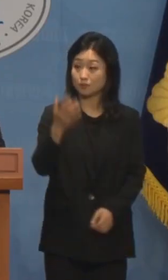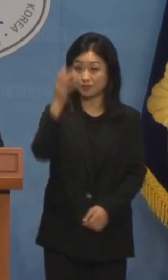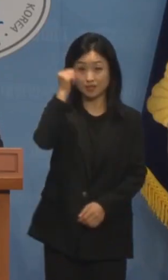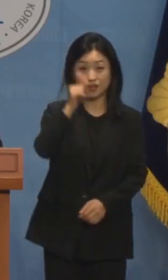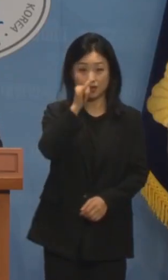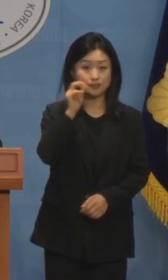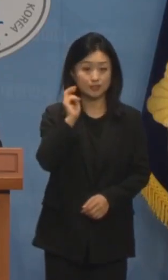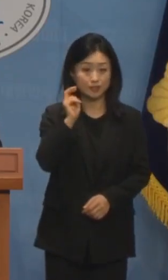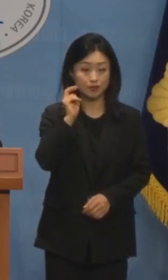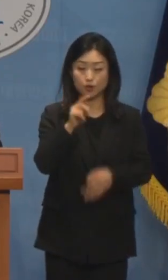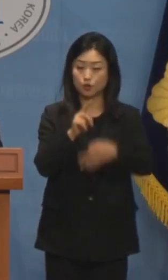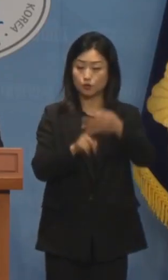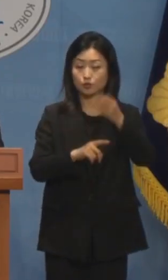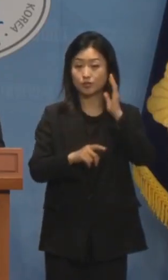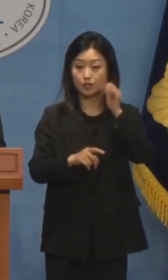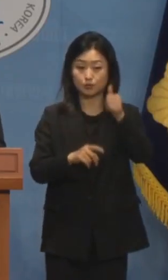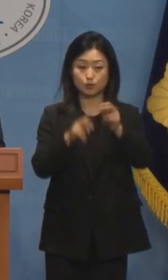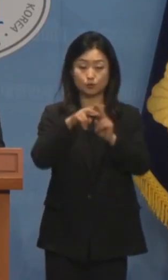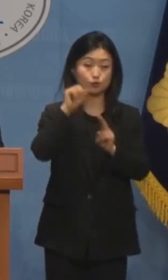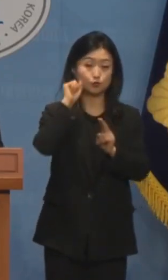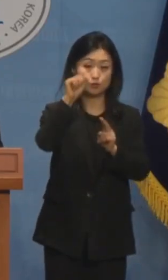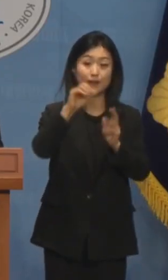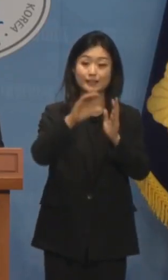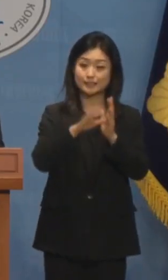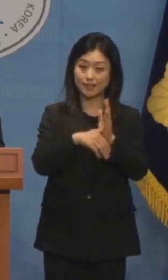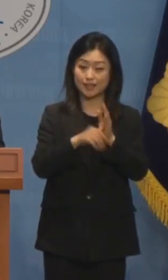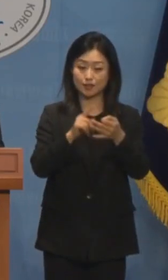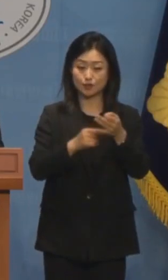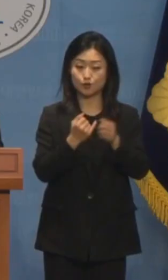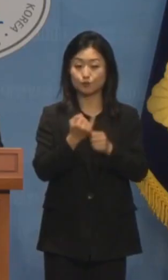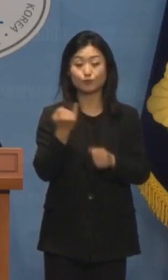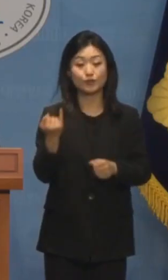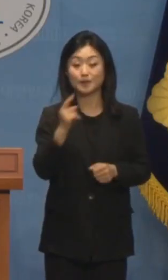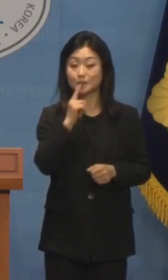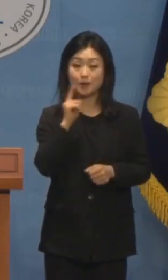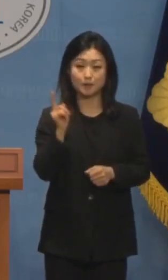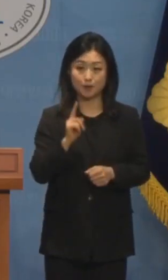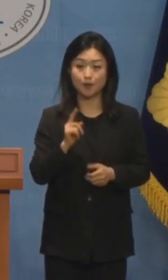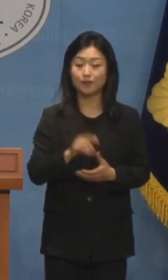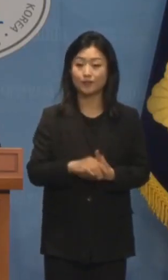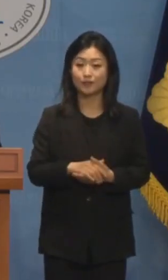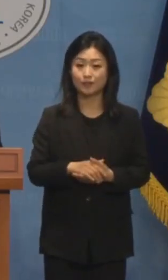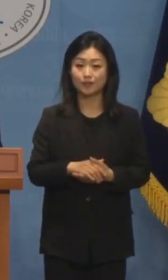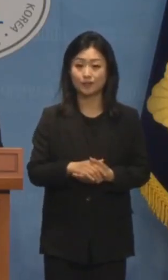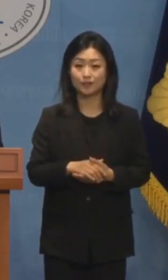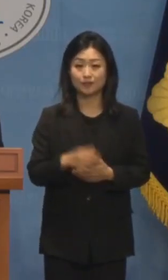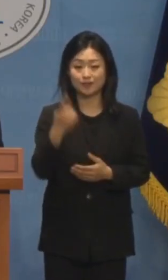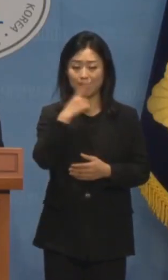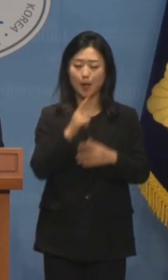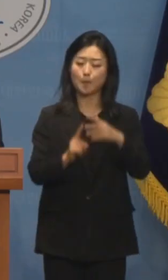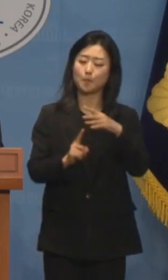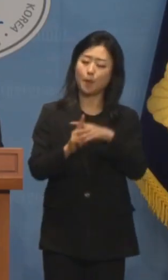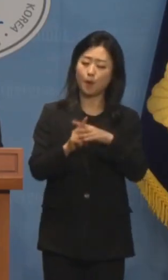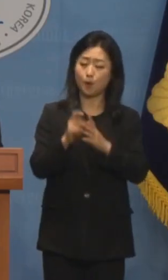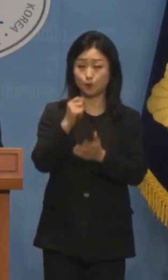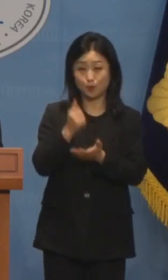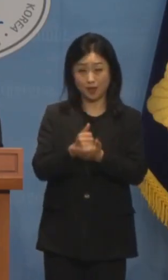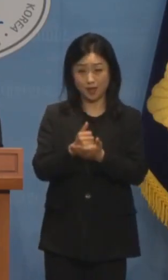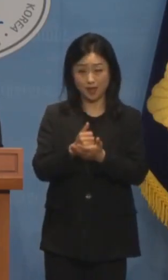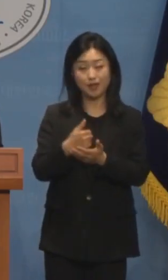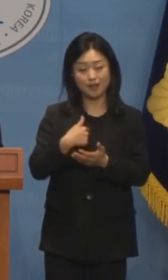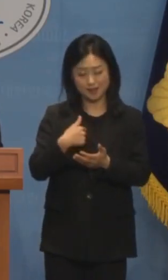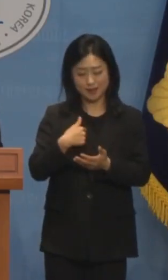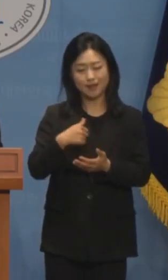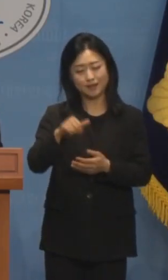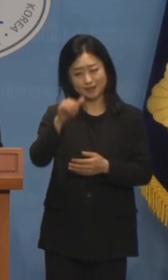기억하시겠지만 윤석열 대통령 후보 시절에 그 당시에 김건희 씨가 이렇게 얘기했습니다. 돋보이고 싶은 게 죄라면 죄라고